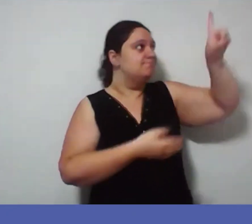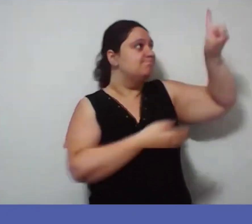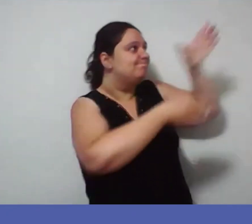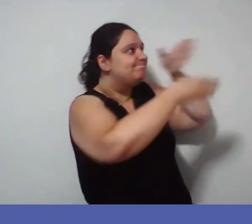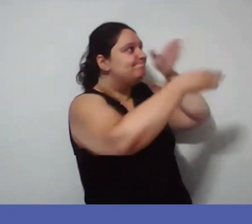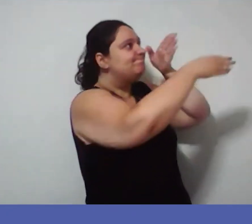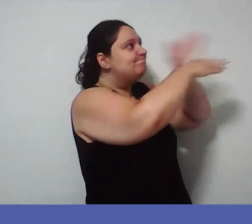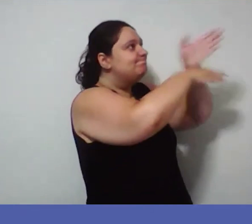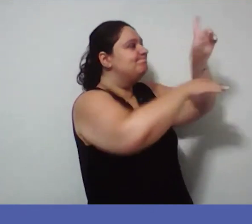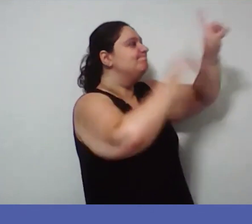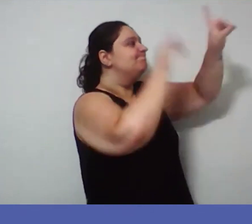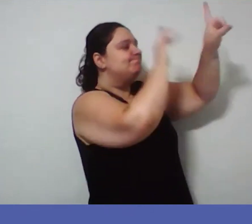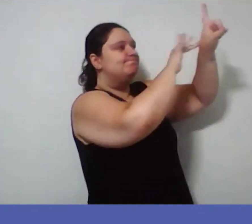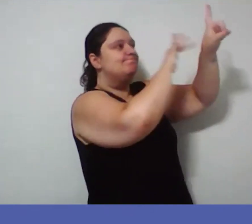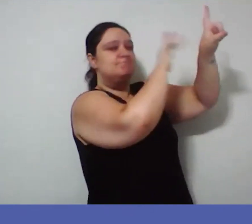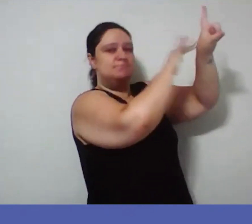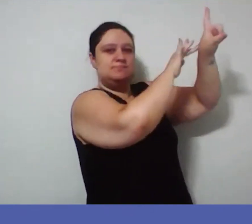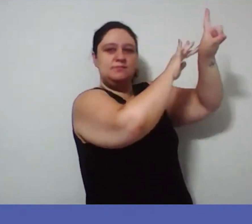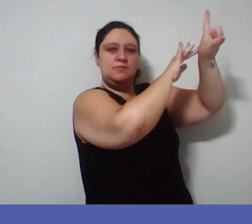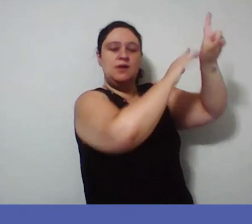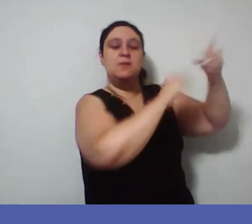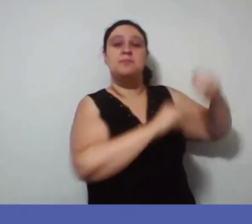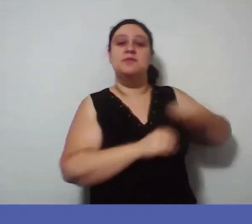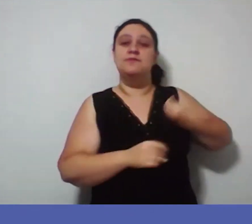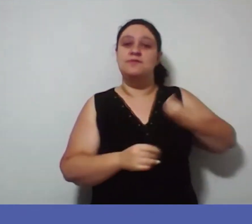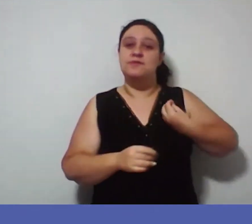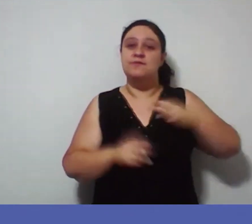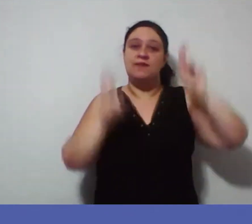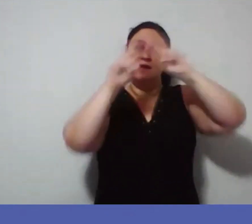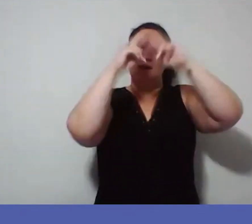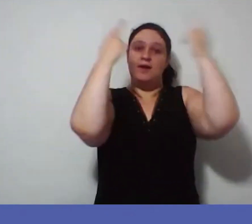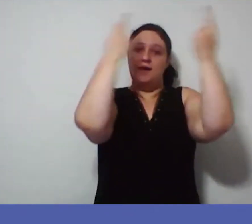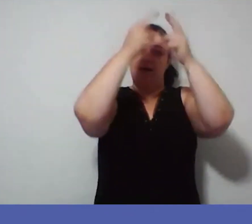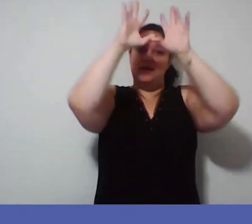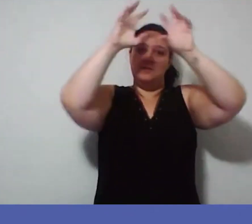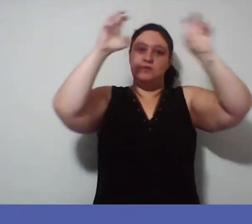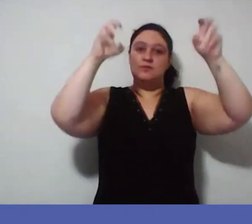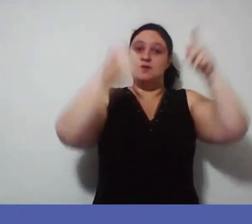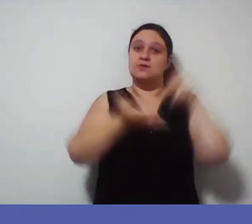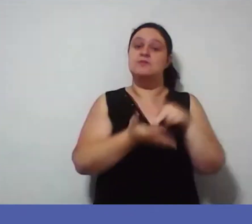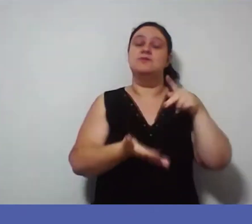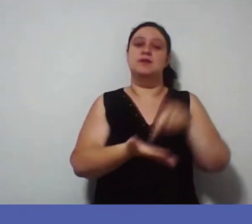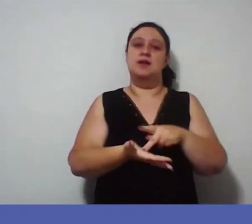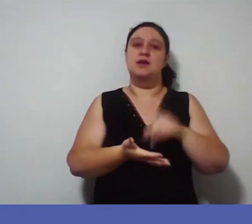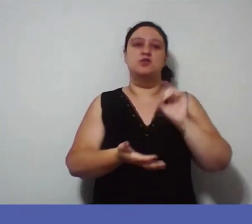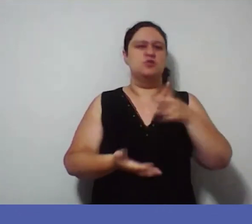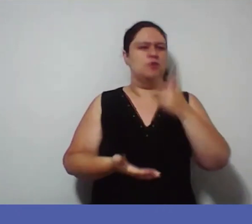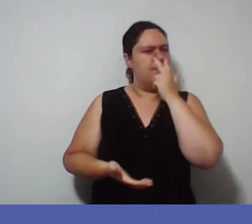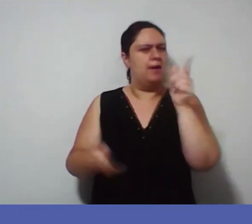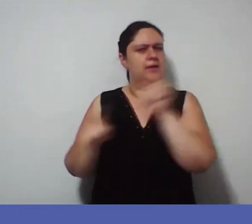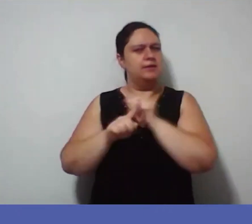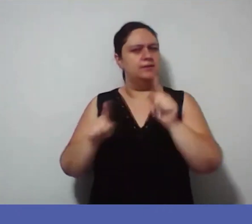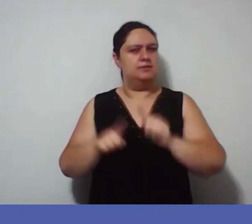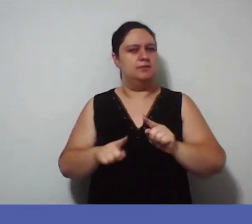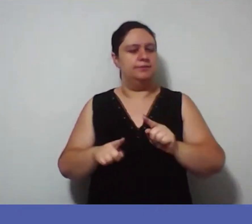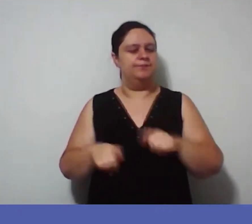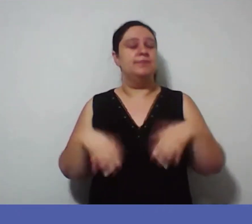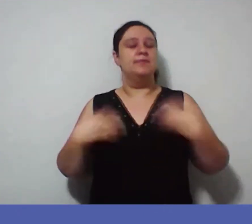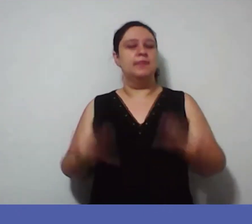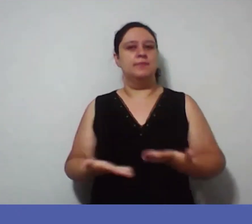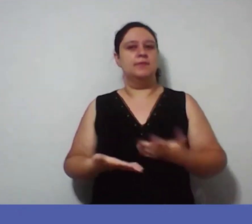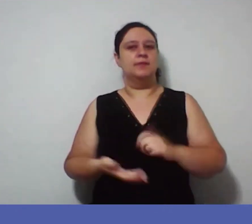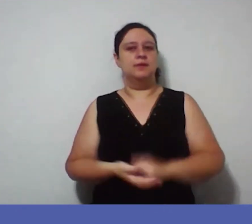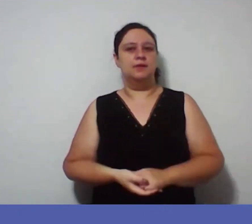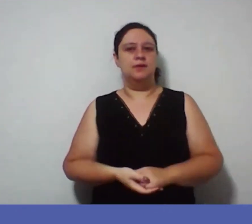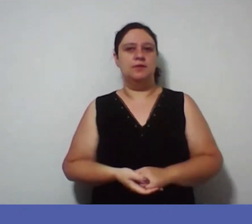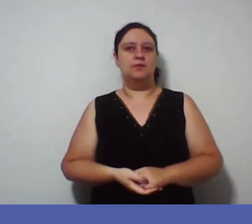realidade do reino dos céus e não somente na aparência. Irmãos, uma coisa é manter a aparência